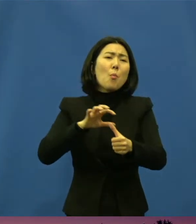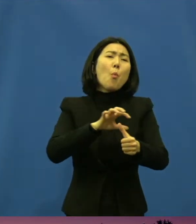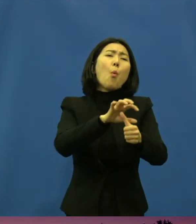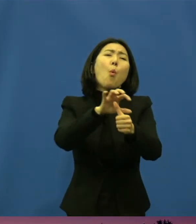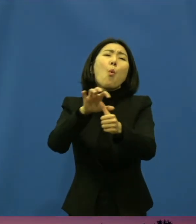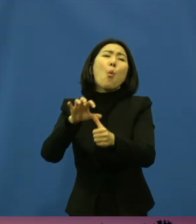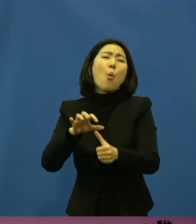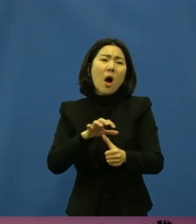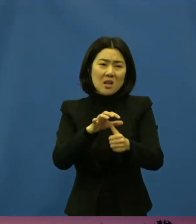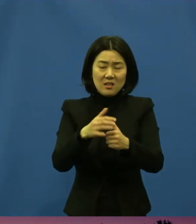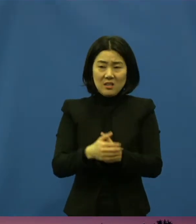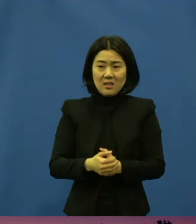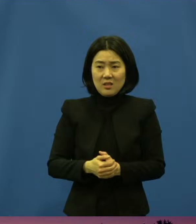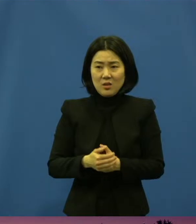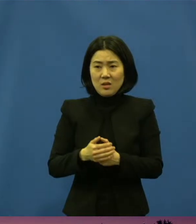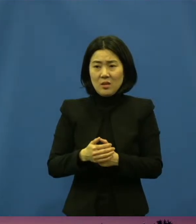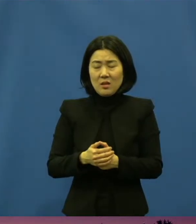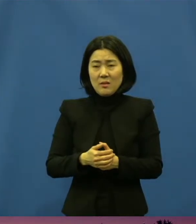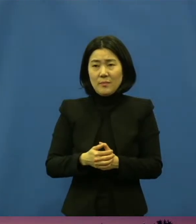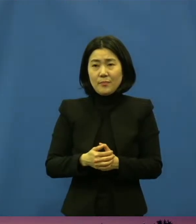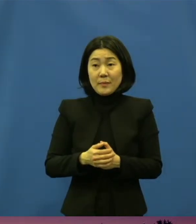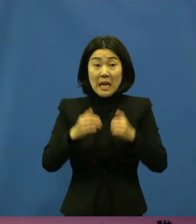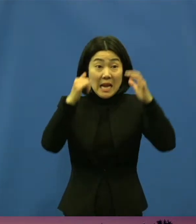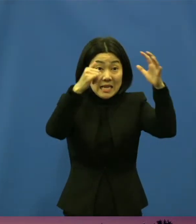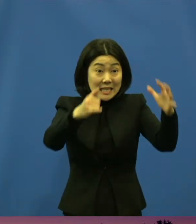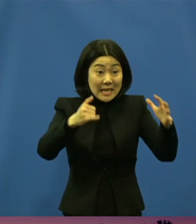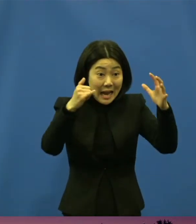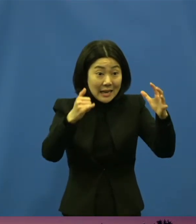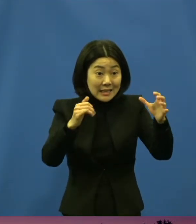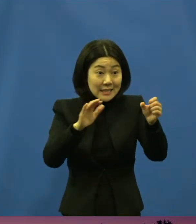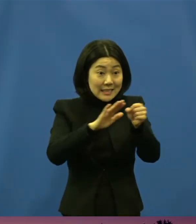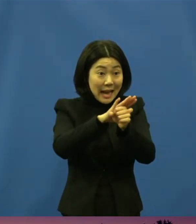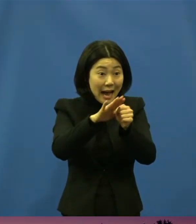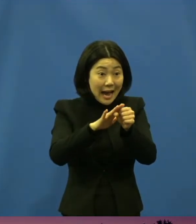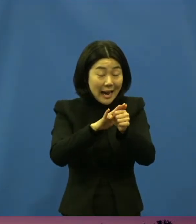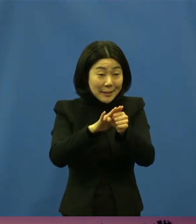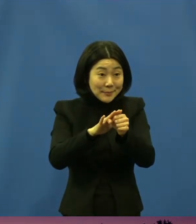세상을 사랑하는 순간 우리의 삶은 무너지고 망가지게 돼 있어요.